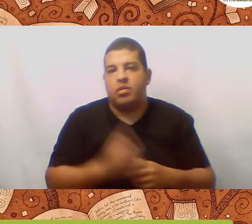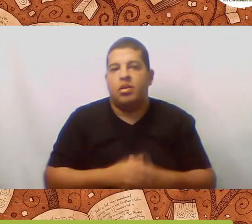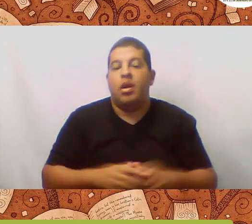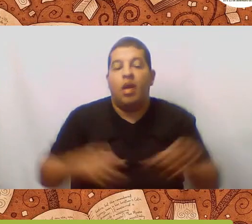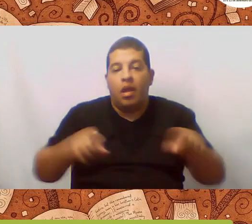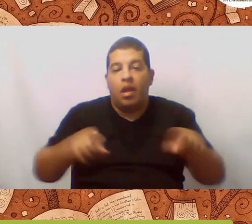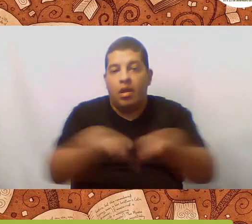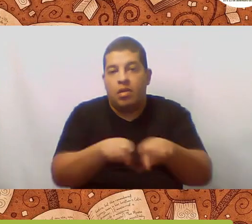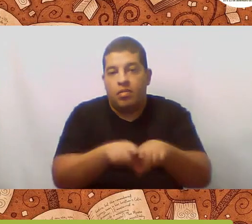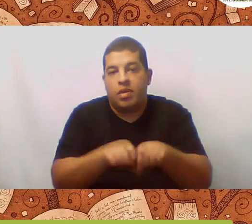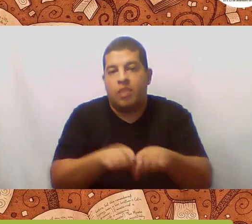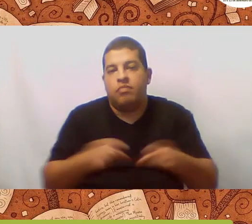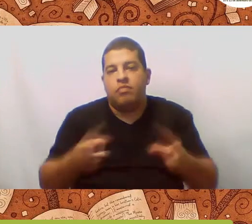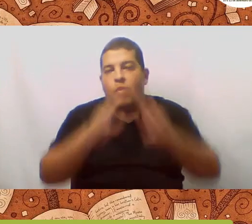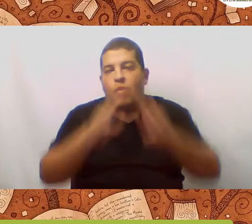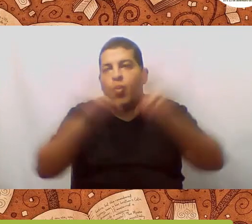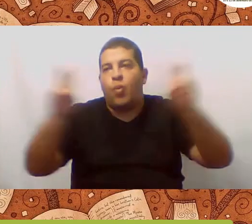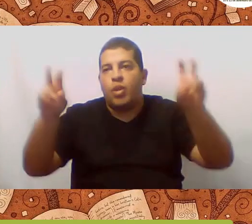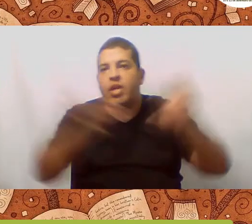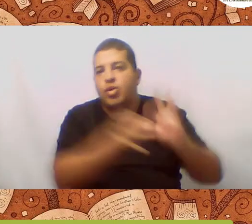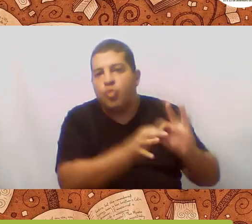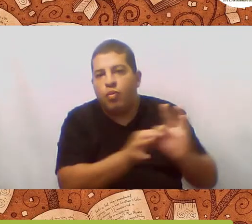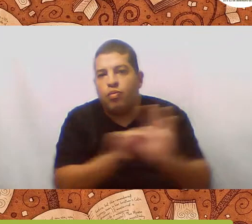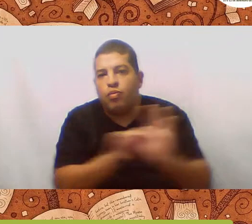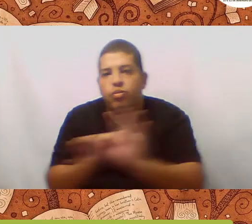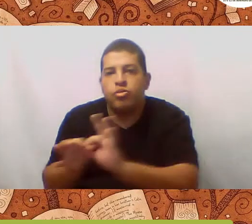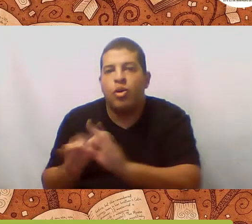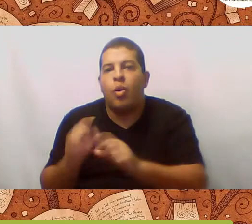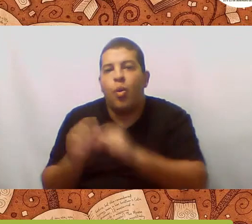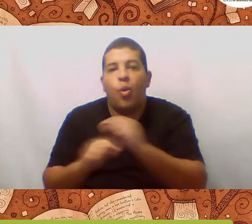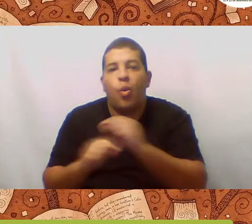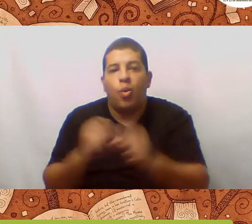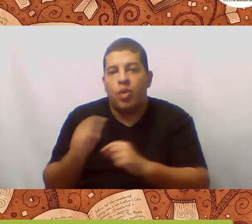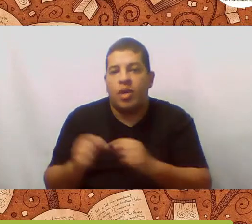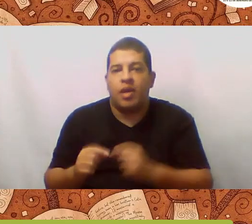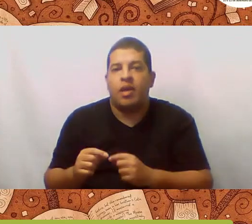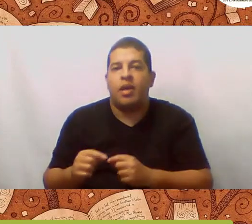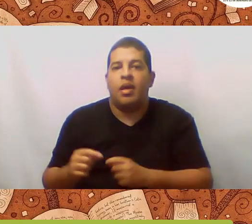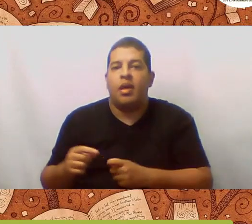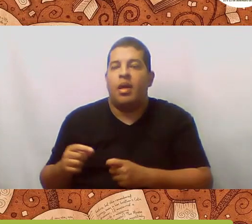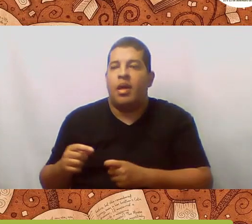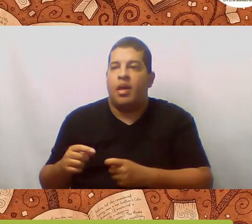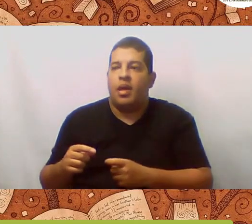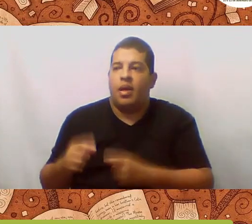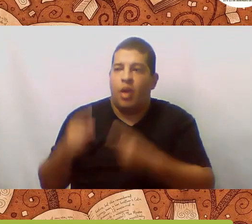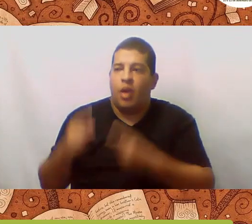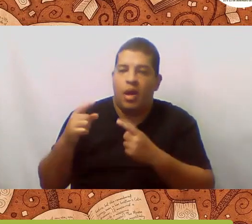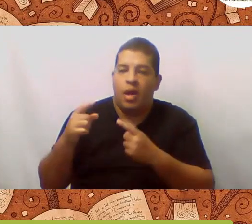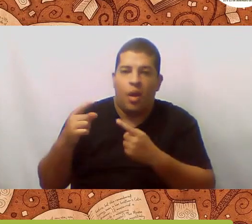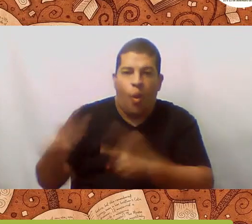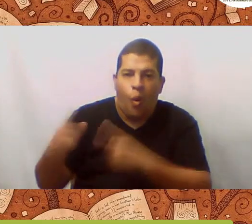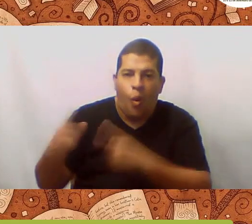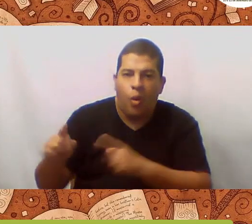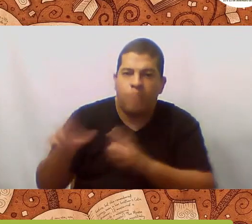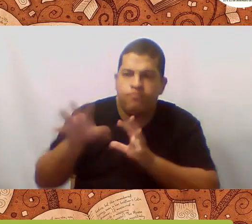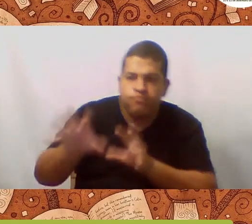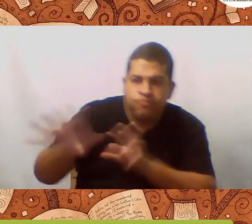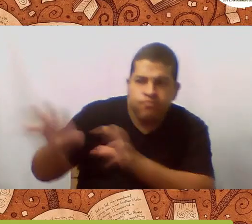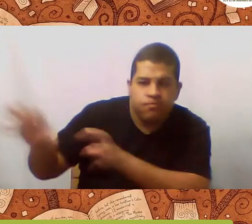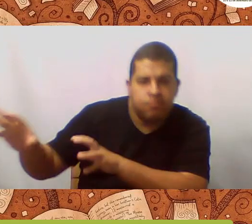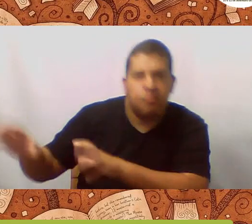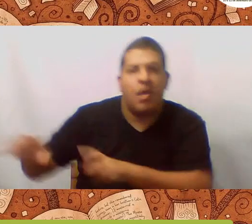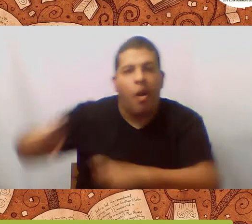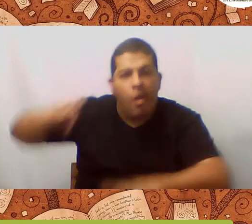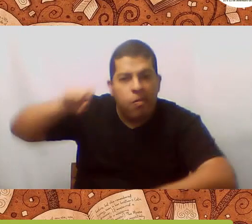em que aparece o incremento do assédio sexual em relação às mulheres, que aparece o incremento dos estupros,